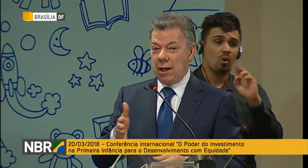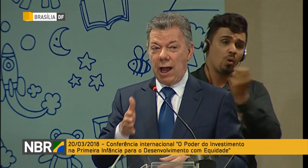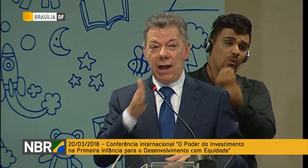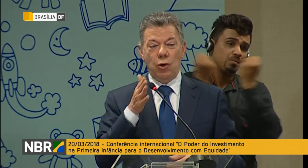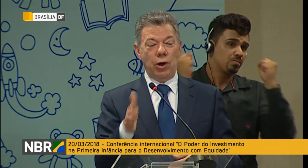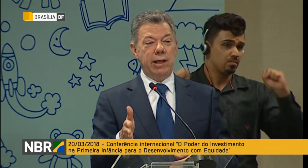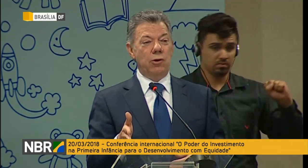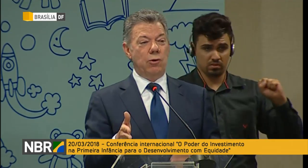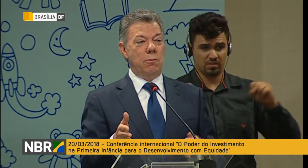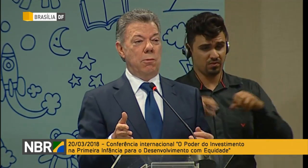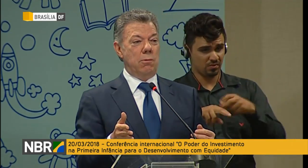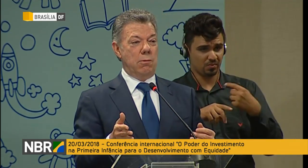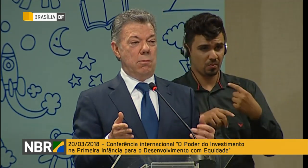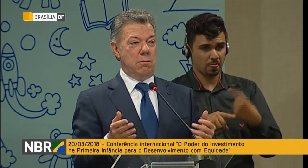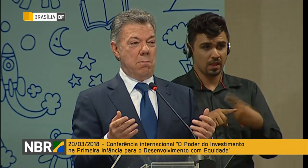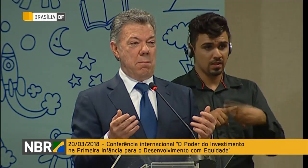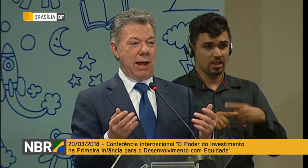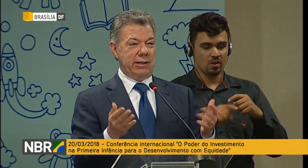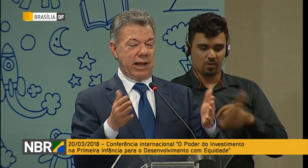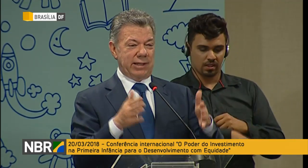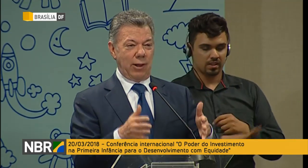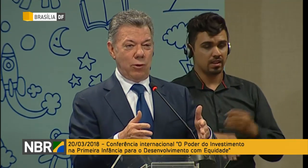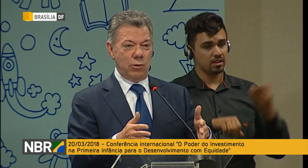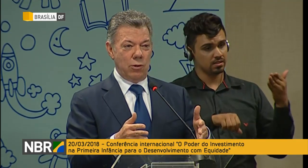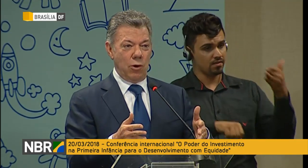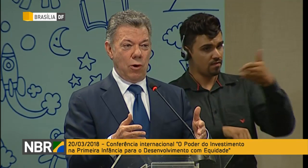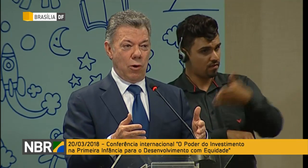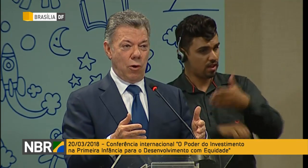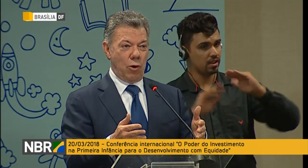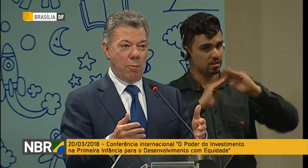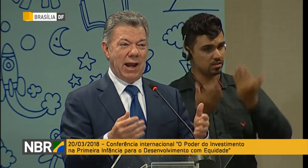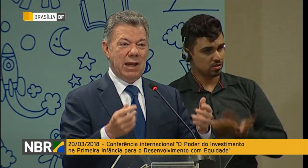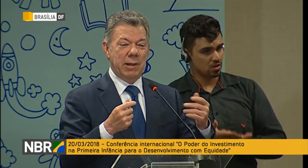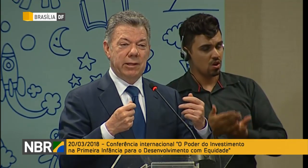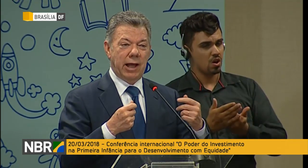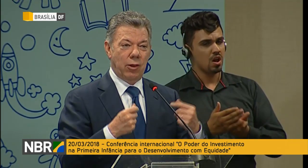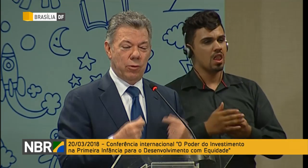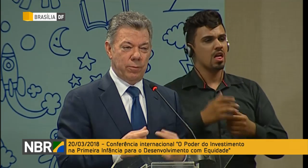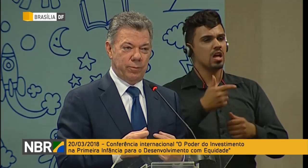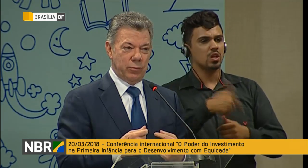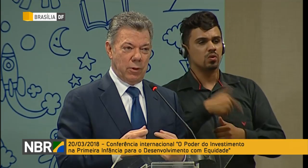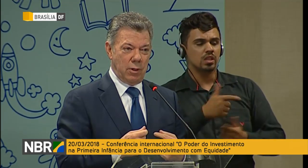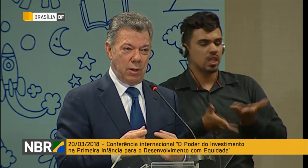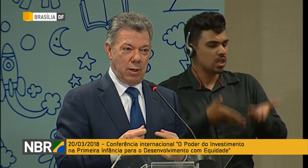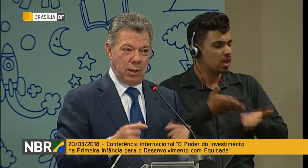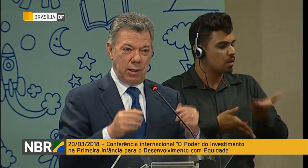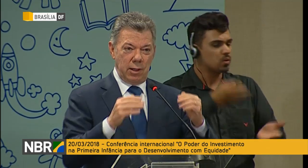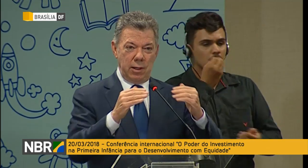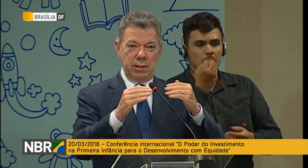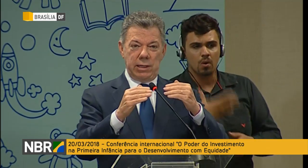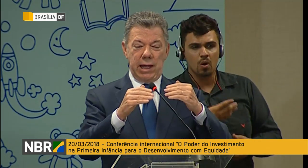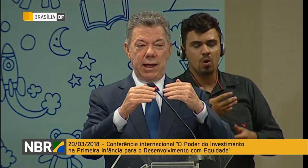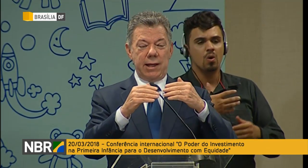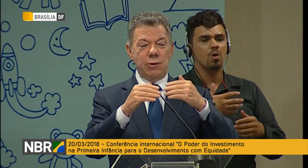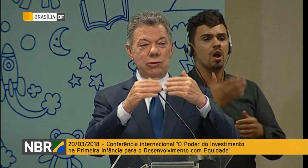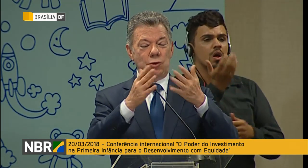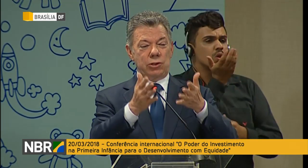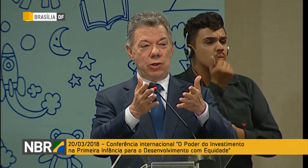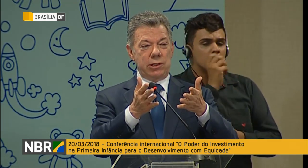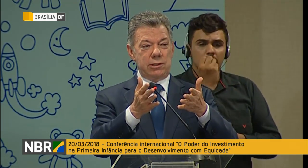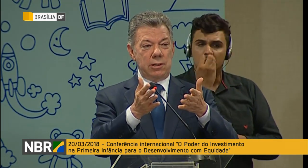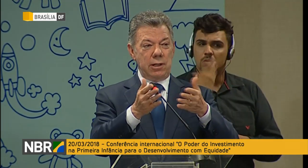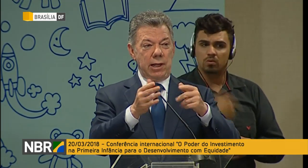Ou uma criança que chega ao colégio e que é maltratado ou até mal alimentado,